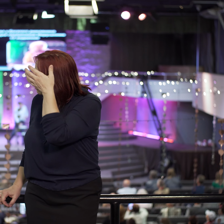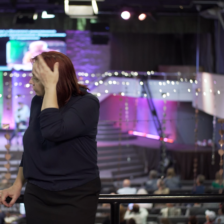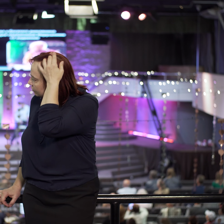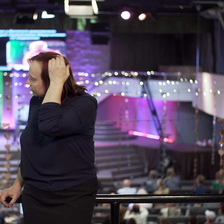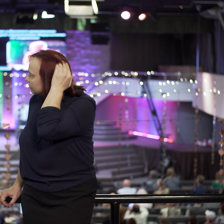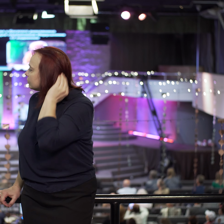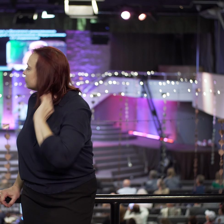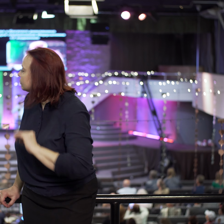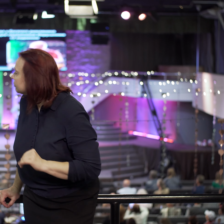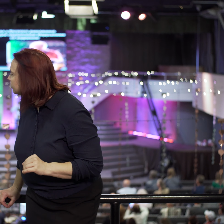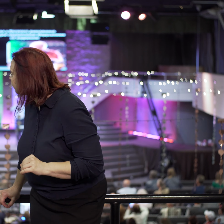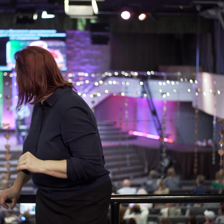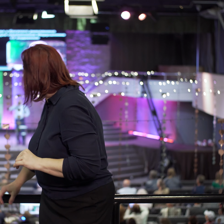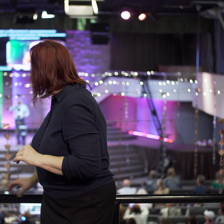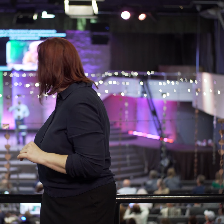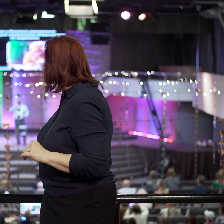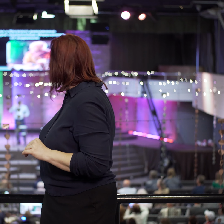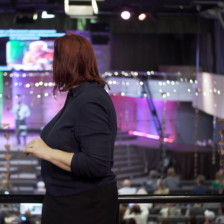израильский народ,